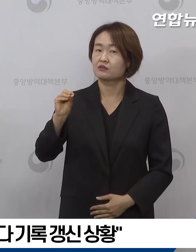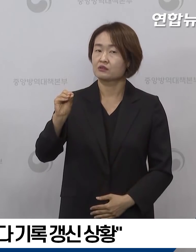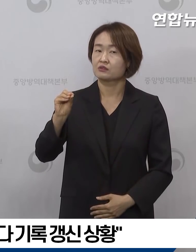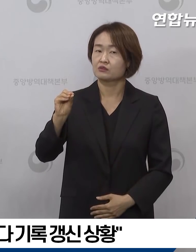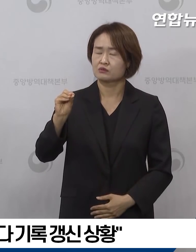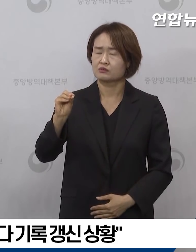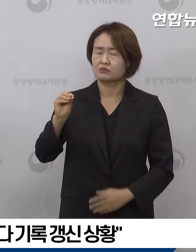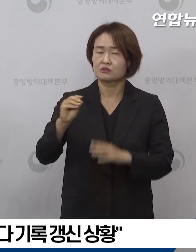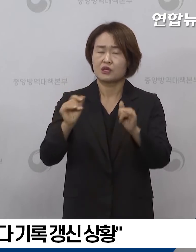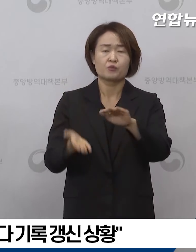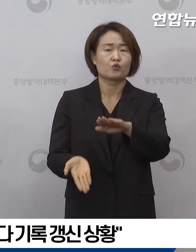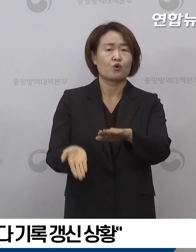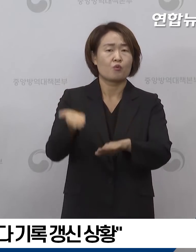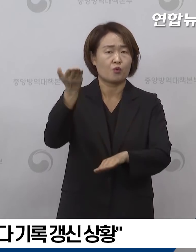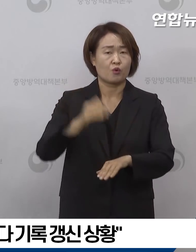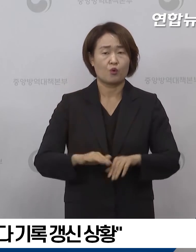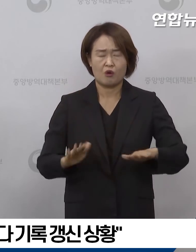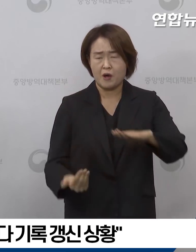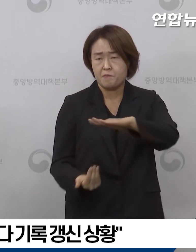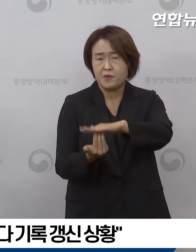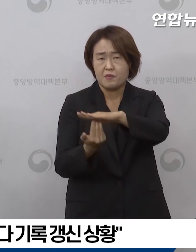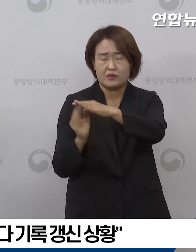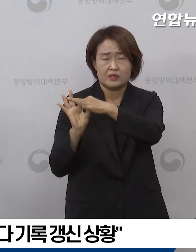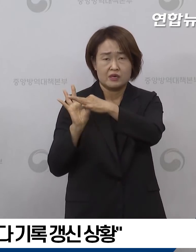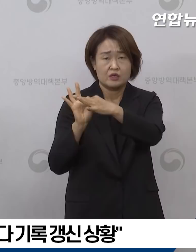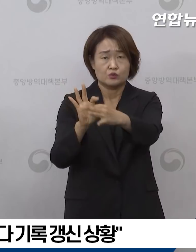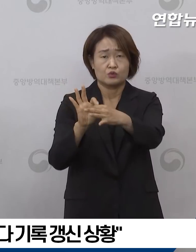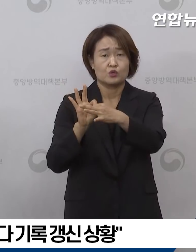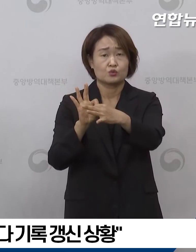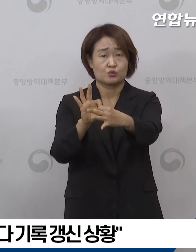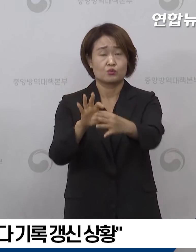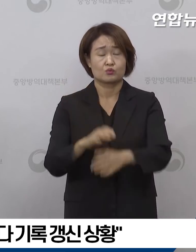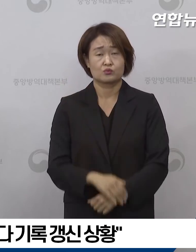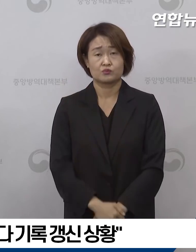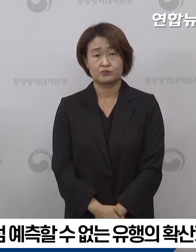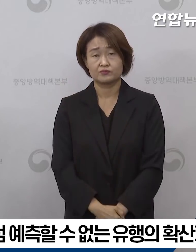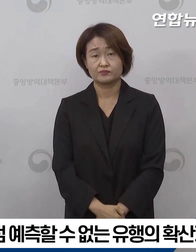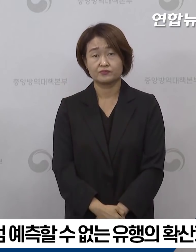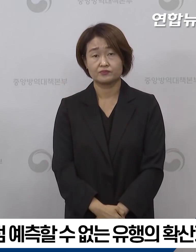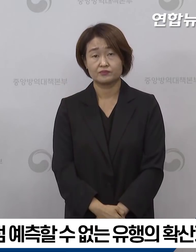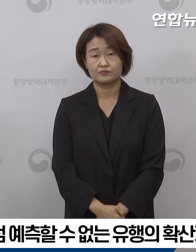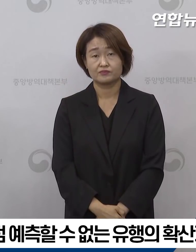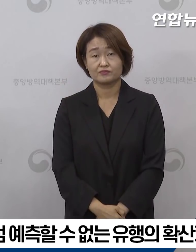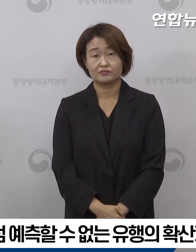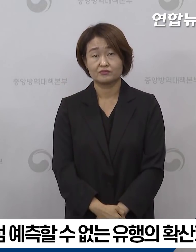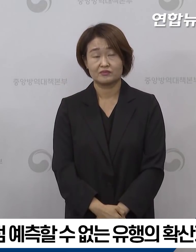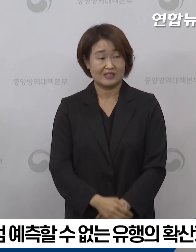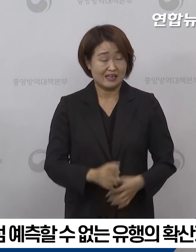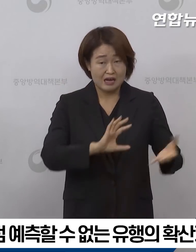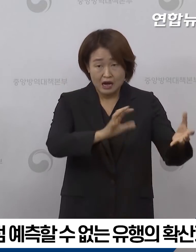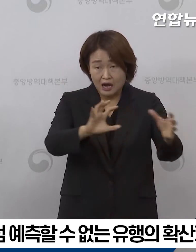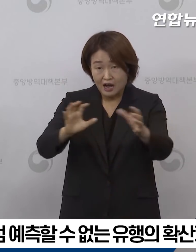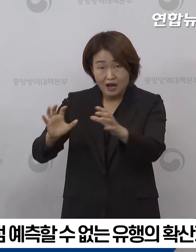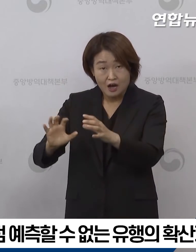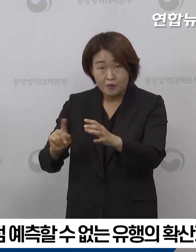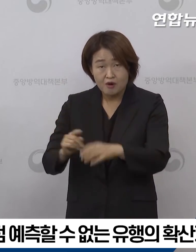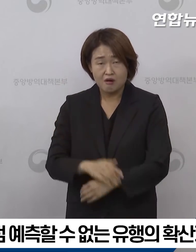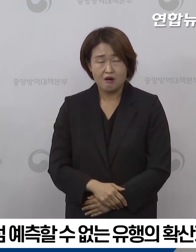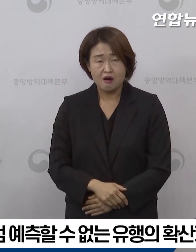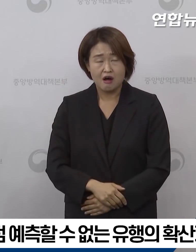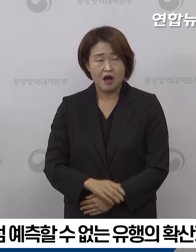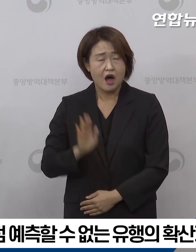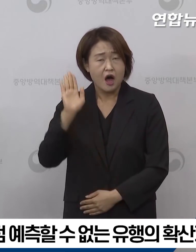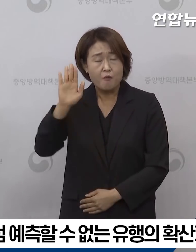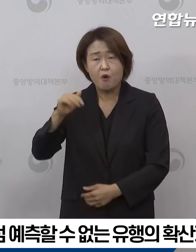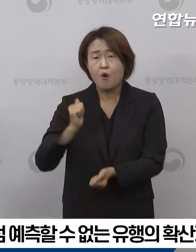20만여 명이 넘어서 최다 기록을 계속 바꾸고 있는 상황입니다. 어느 나라도 코로나 유행의 정점을